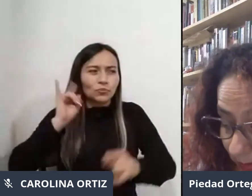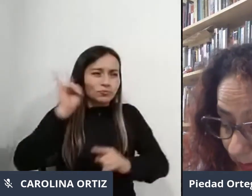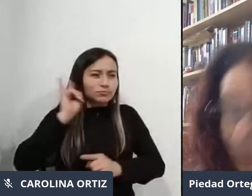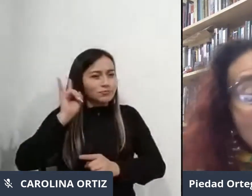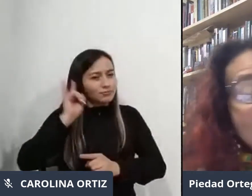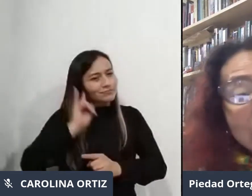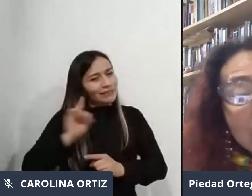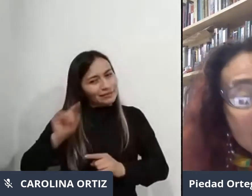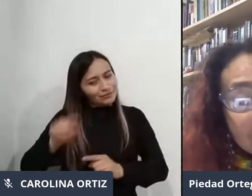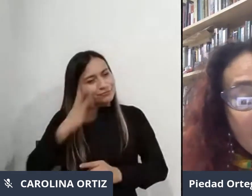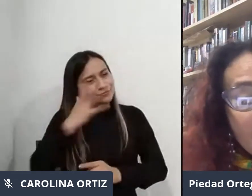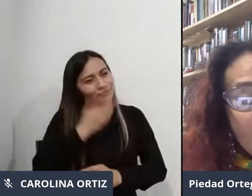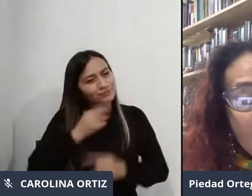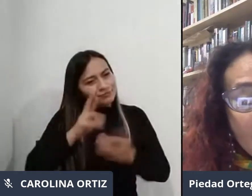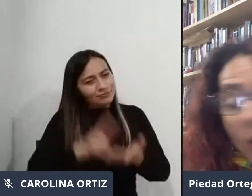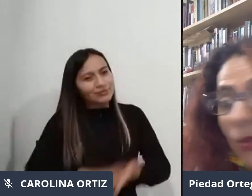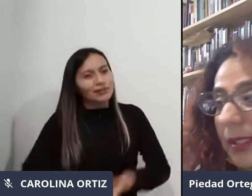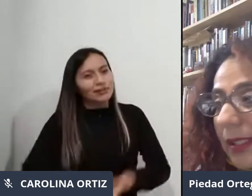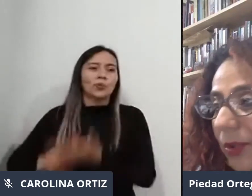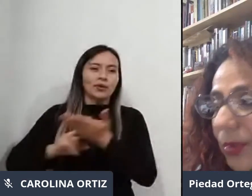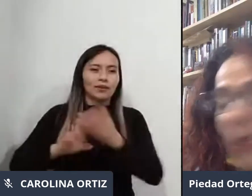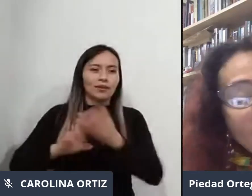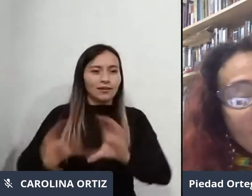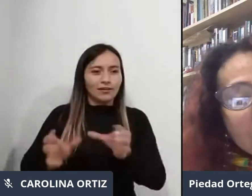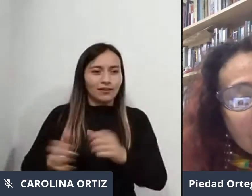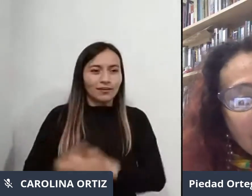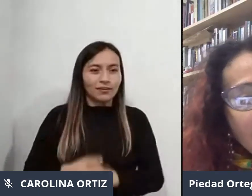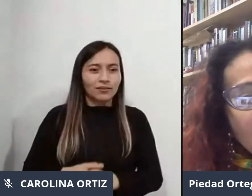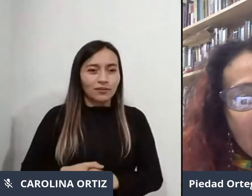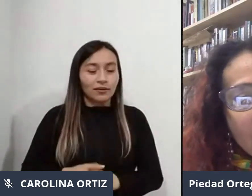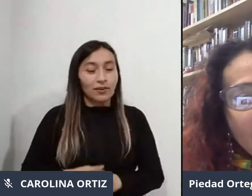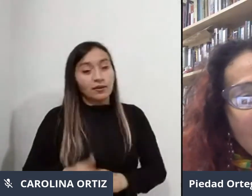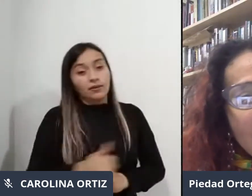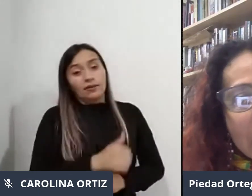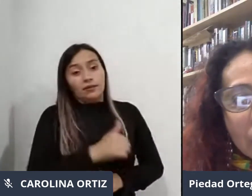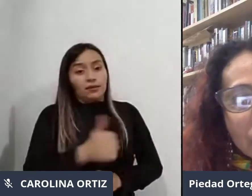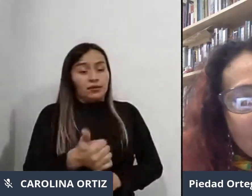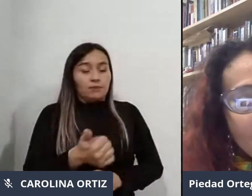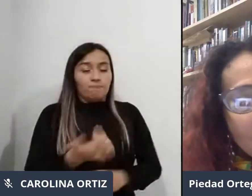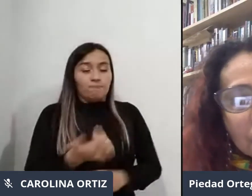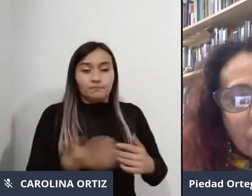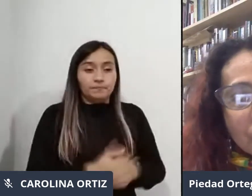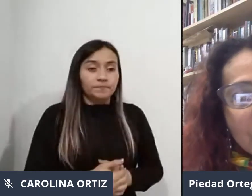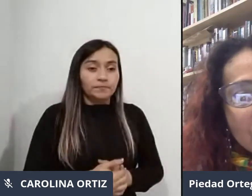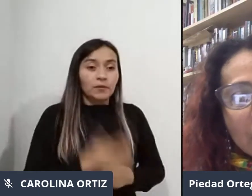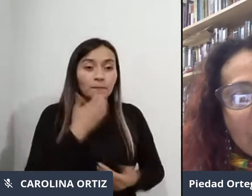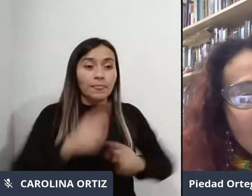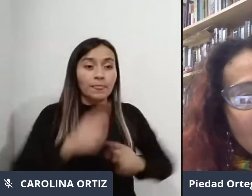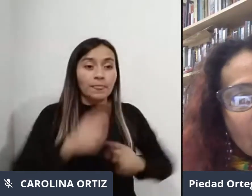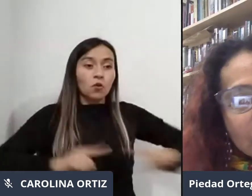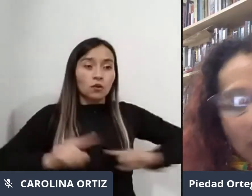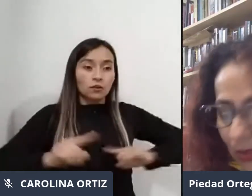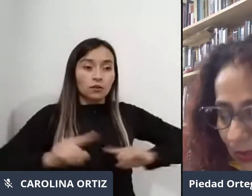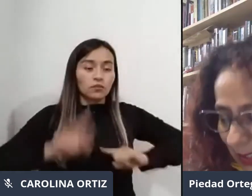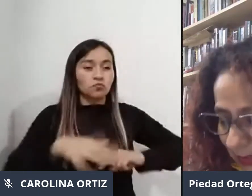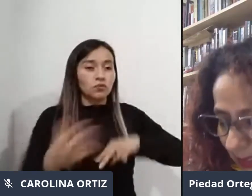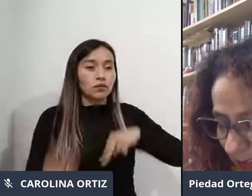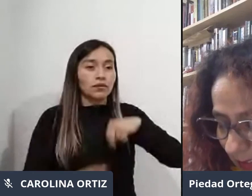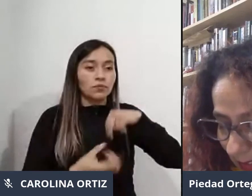como también está la Coordinadora de Educación Popular con cada uno de sus procesos en cada uno de los